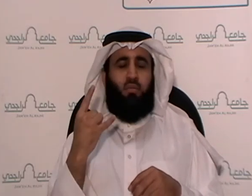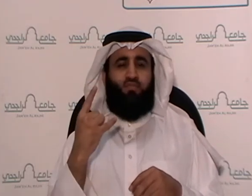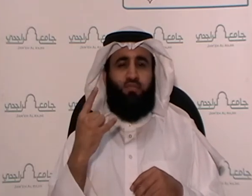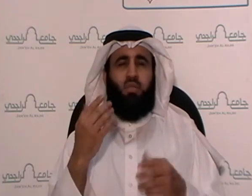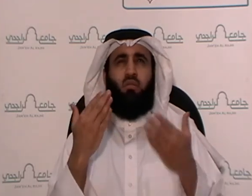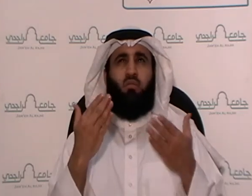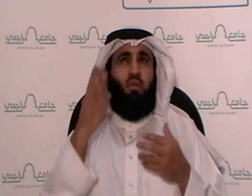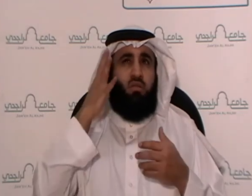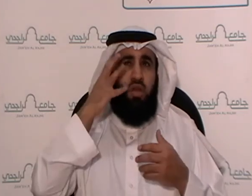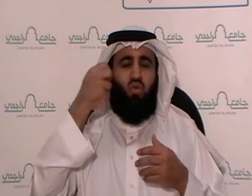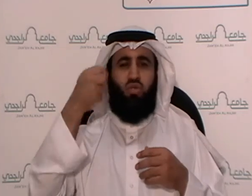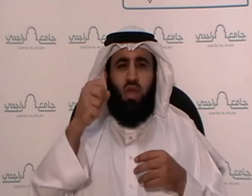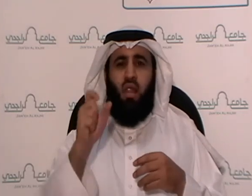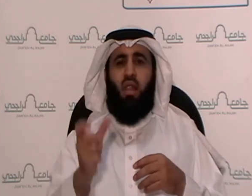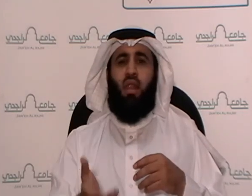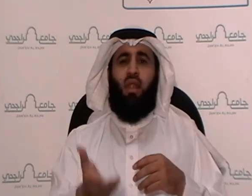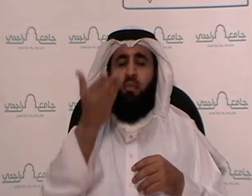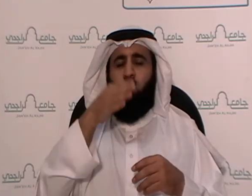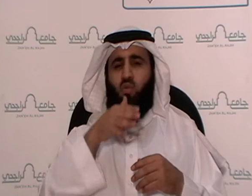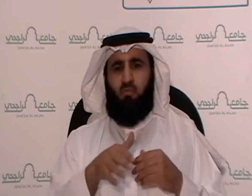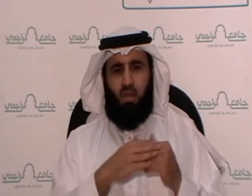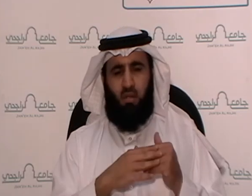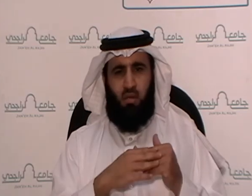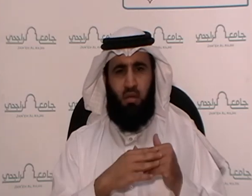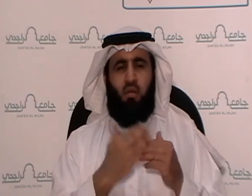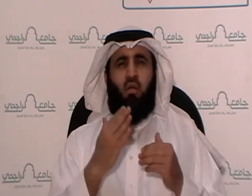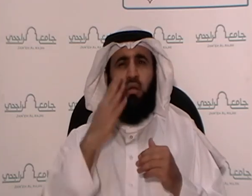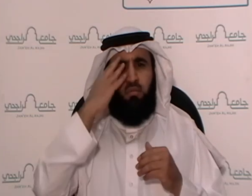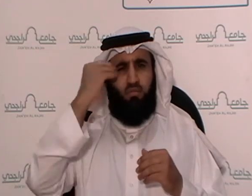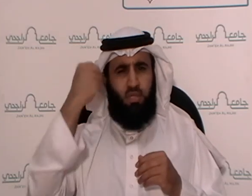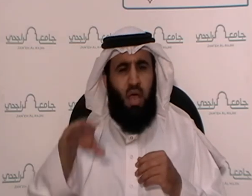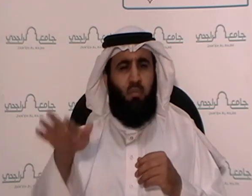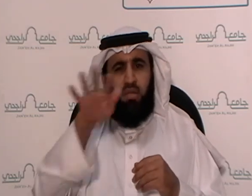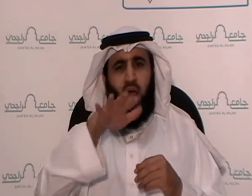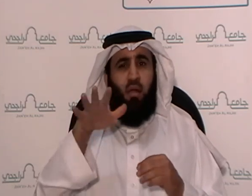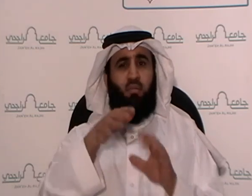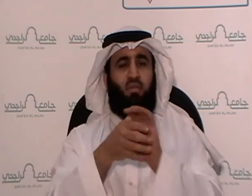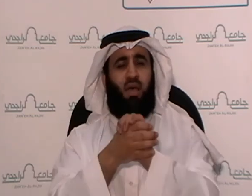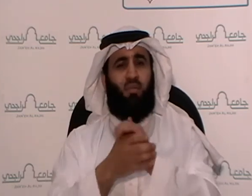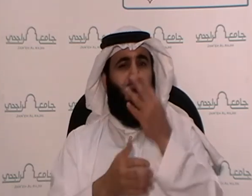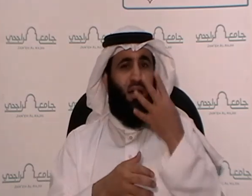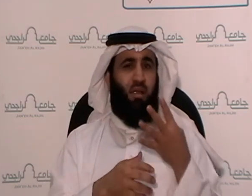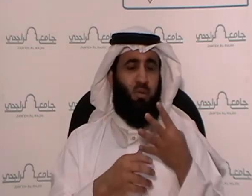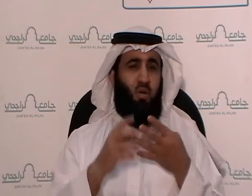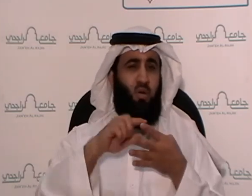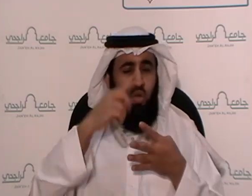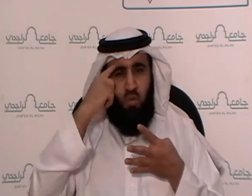وزد وبارك على عبدك ورسولك محمد، وارض اللهم عن الأربعة الخلفاء الأئمة الحنفاء أبي بكر